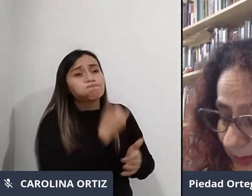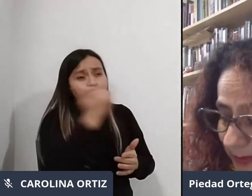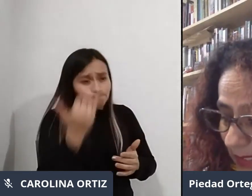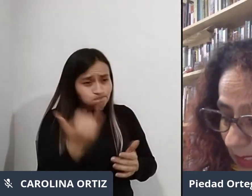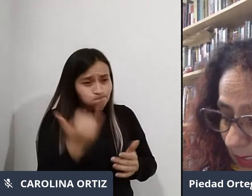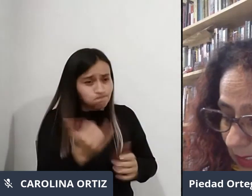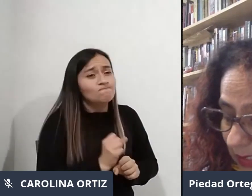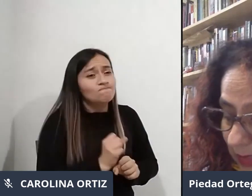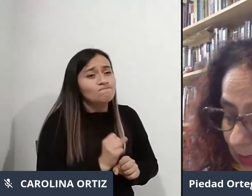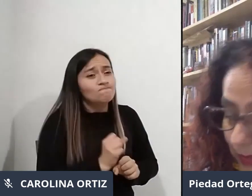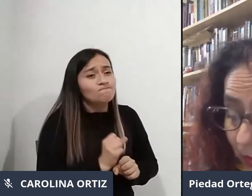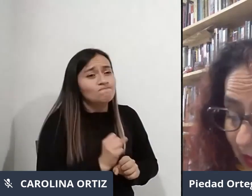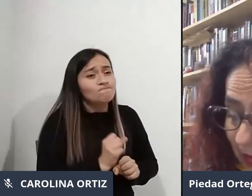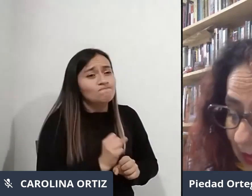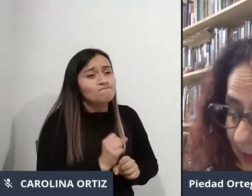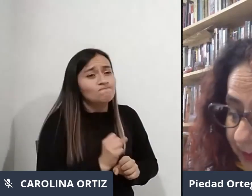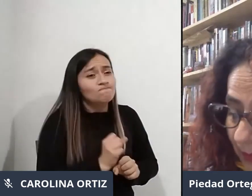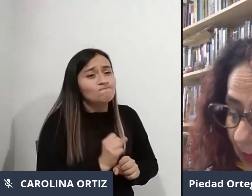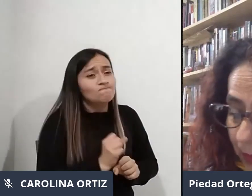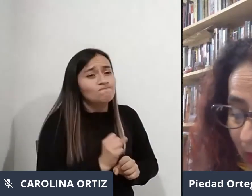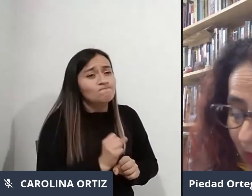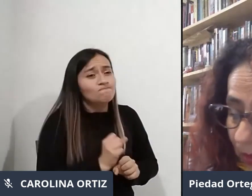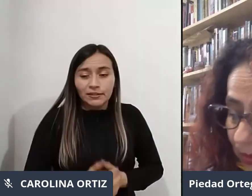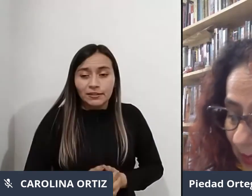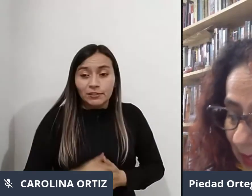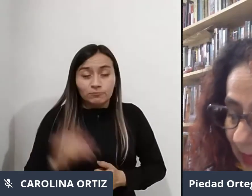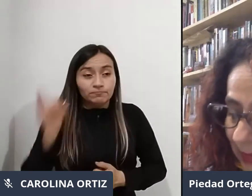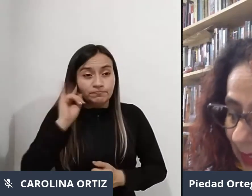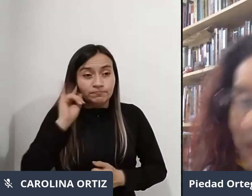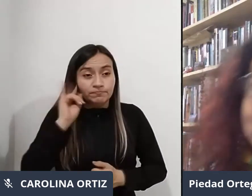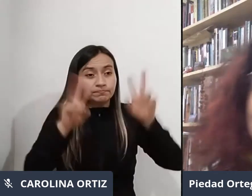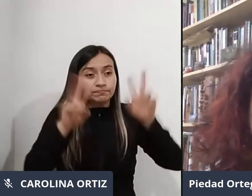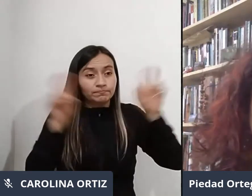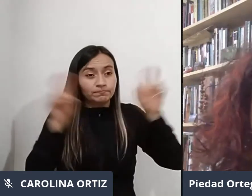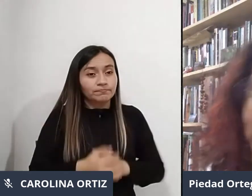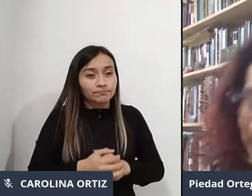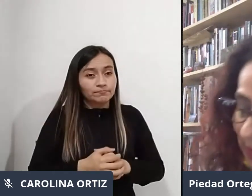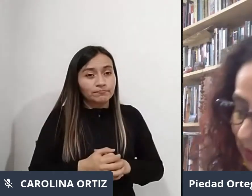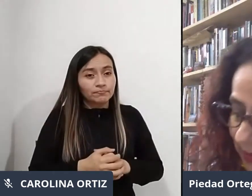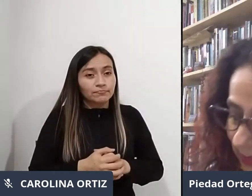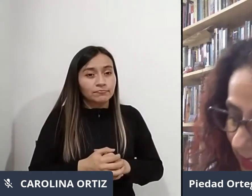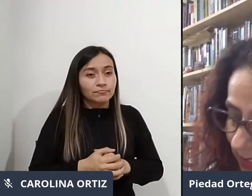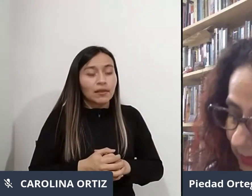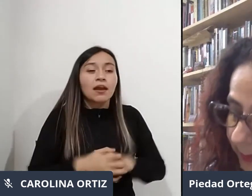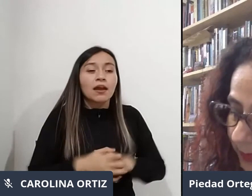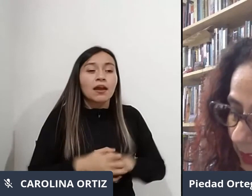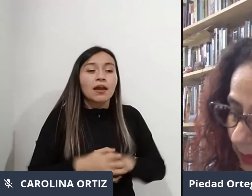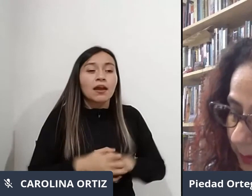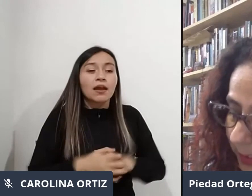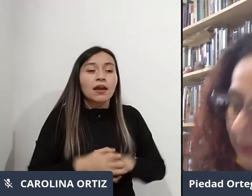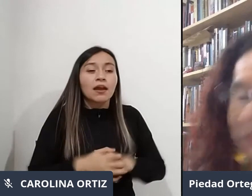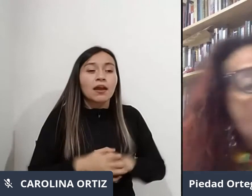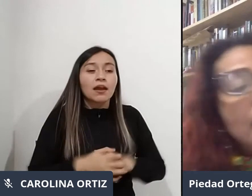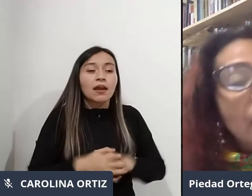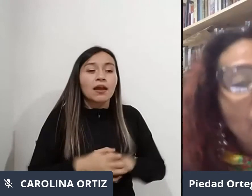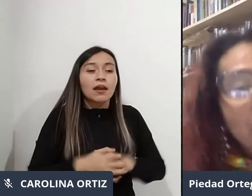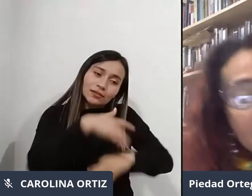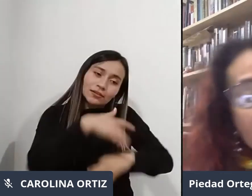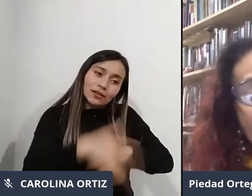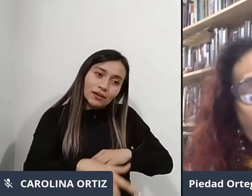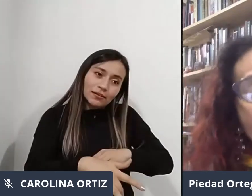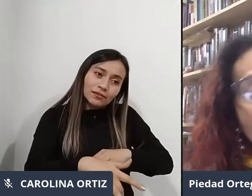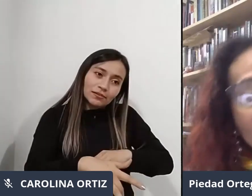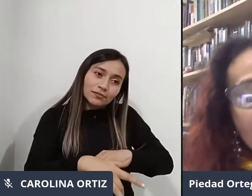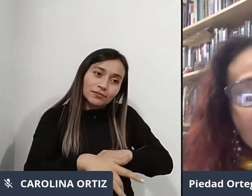radio, comillas, poder acostarse tarde y levantarse tarde para intentar